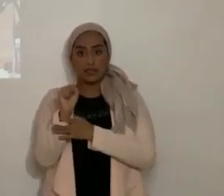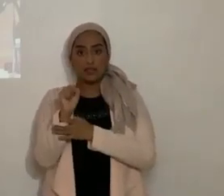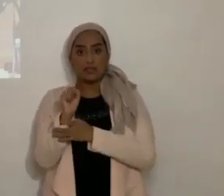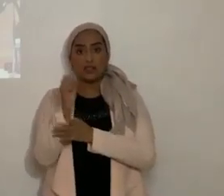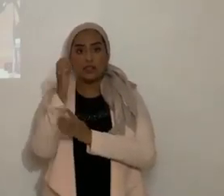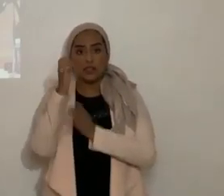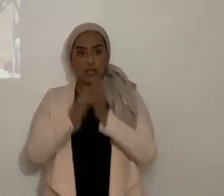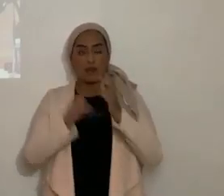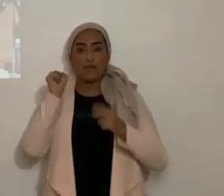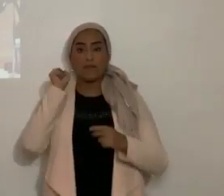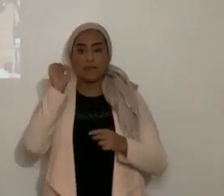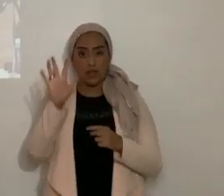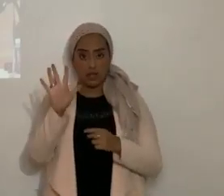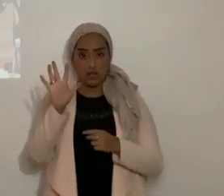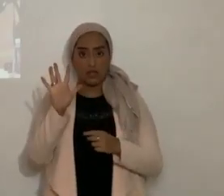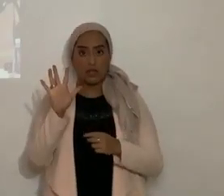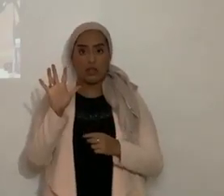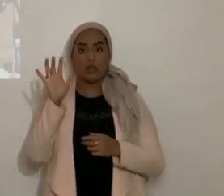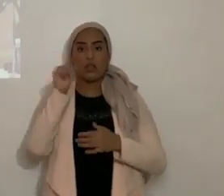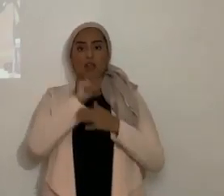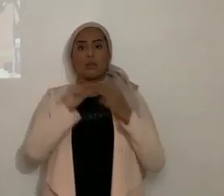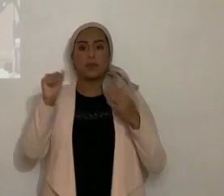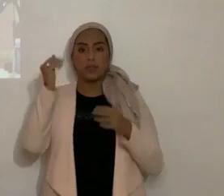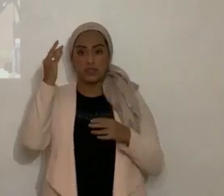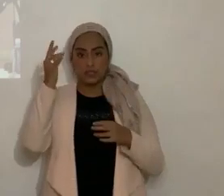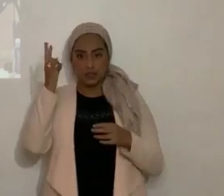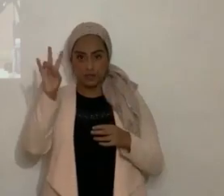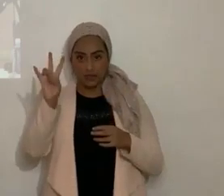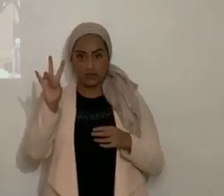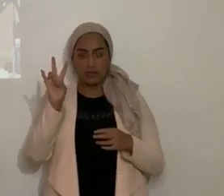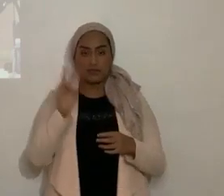en el libro de los Hechos, capítulo 5, verso 17.